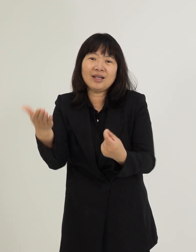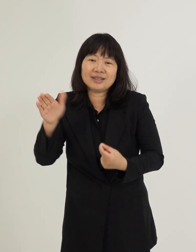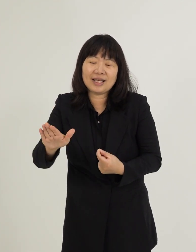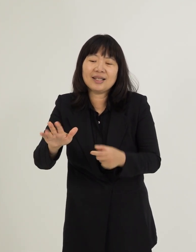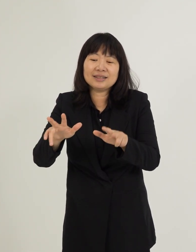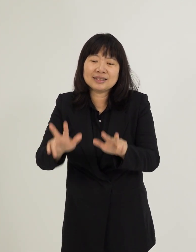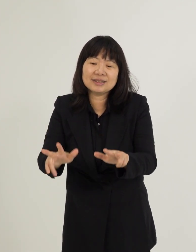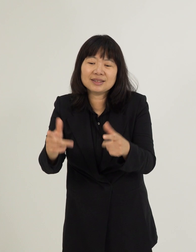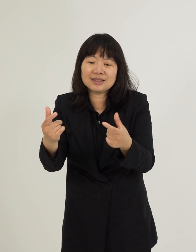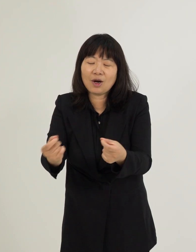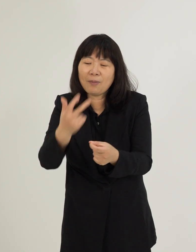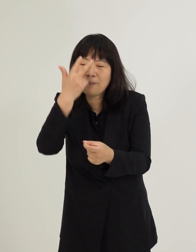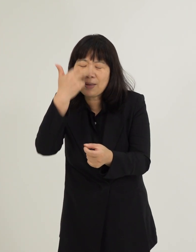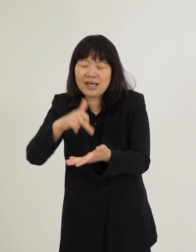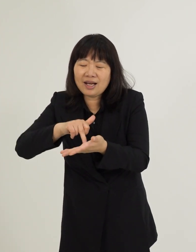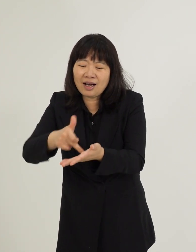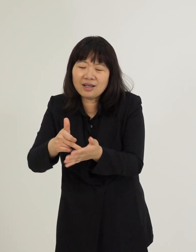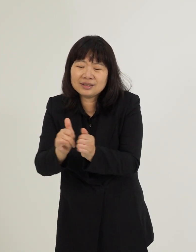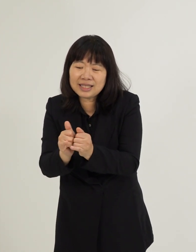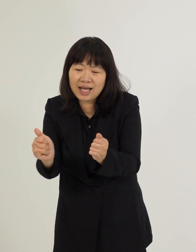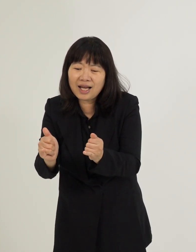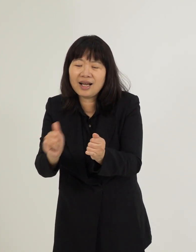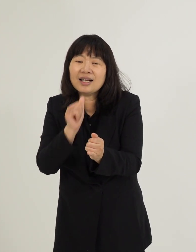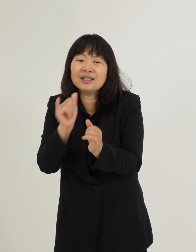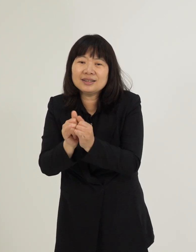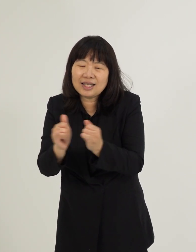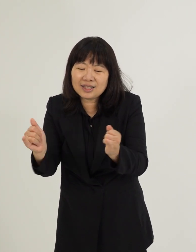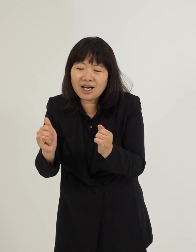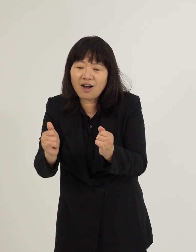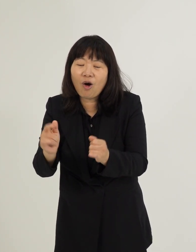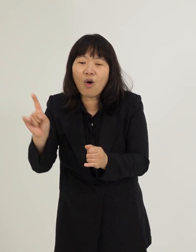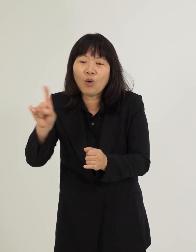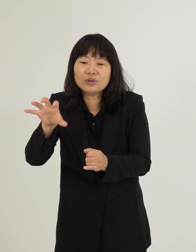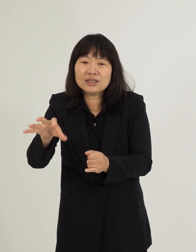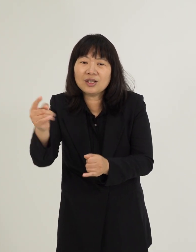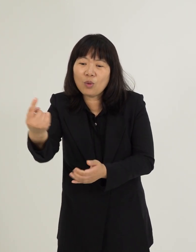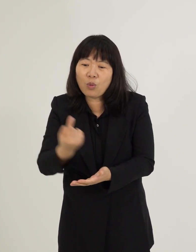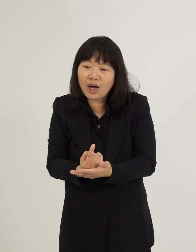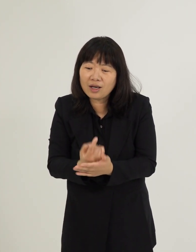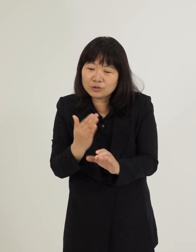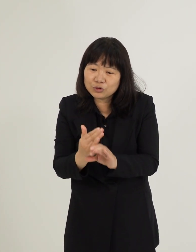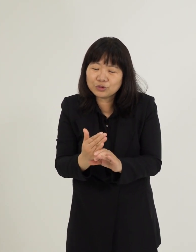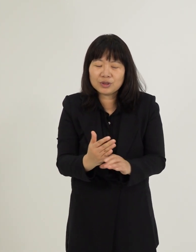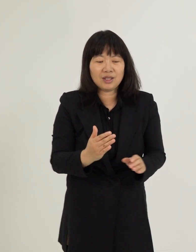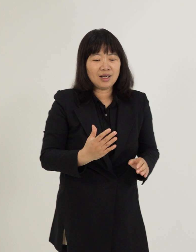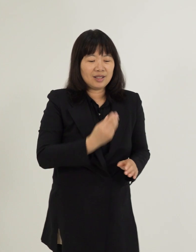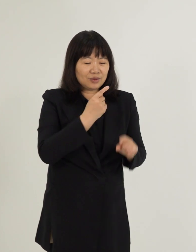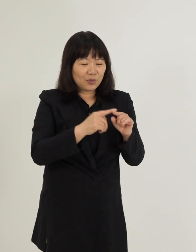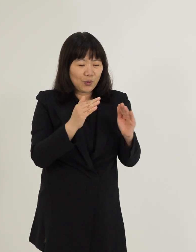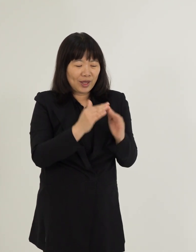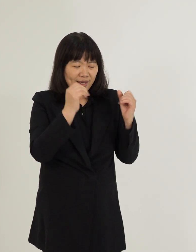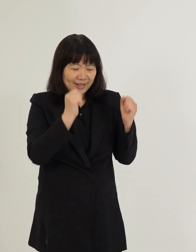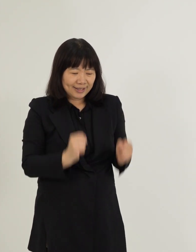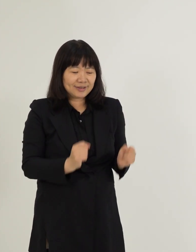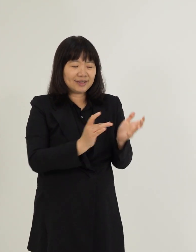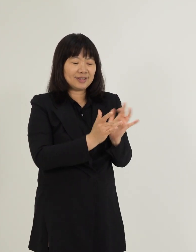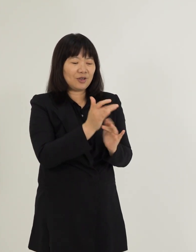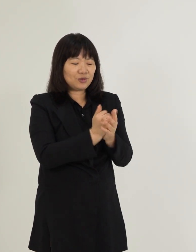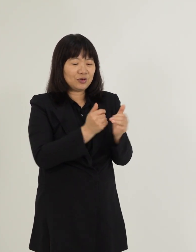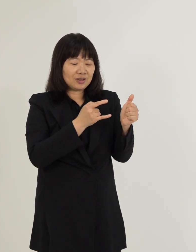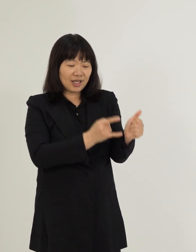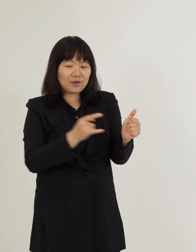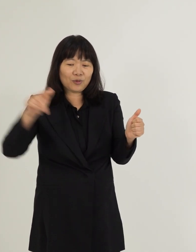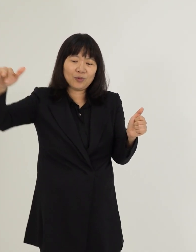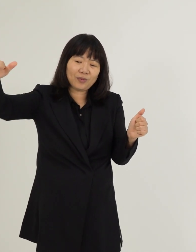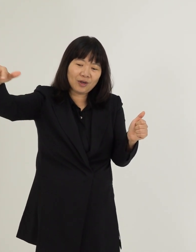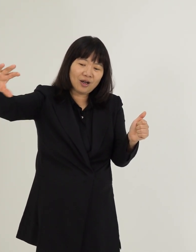나오고 있죠? 예수께로, 성전에로 나왔다고 소개를 하지 않아요. 성전에 계신 예수께로